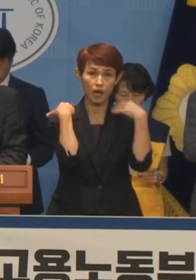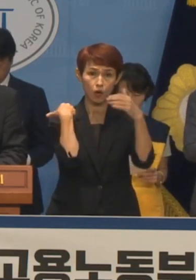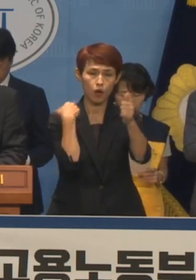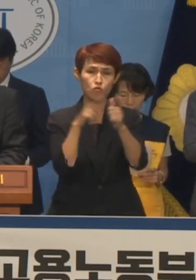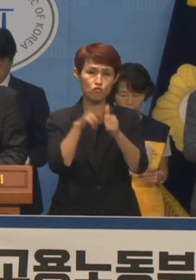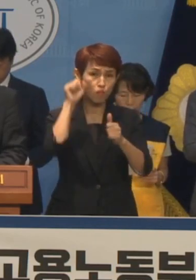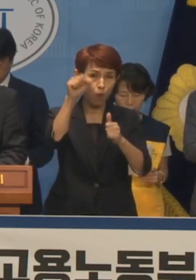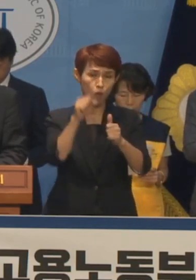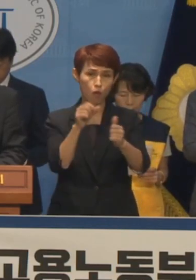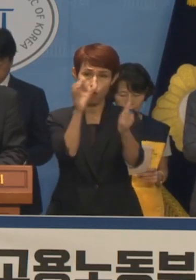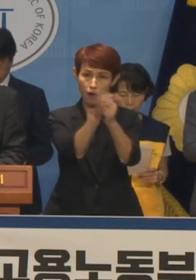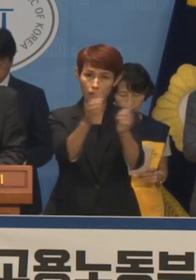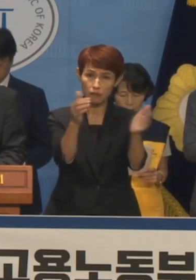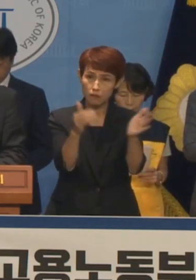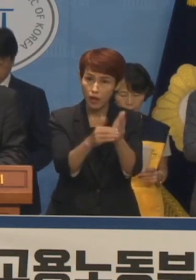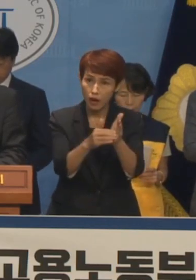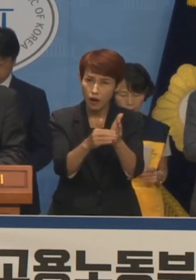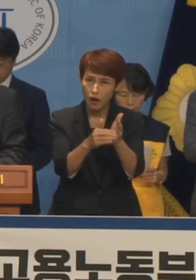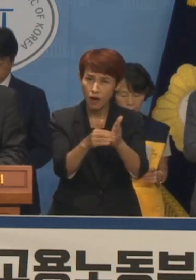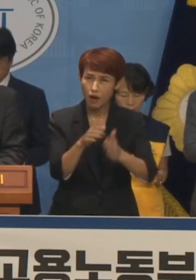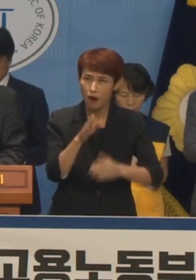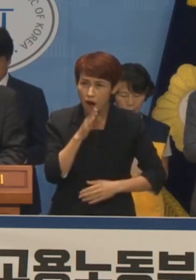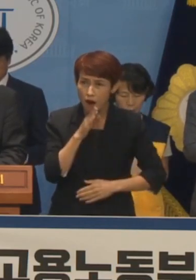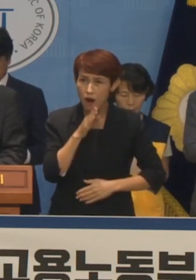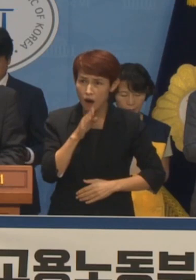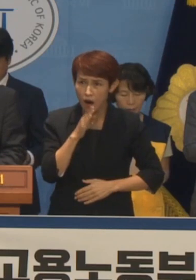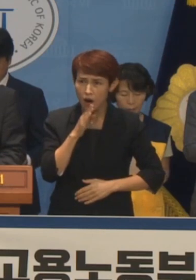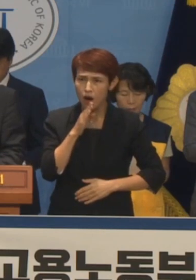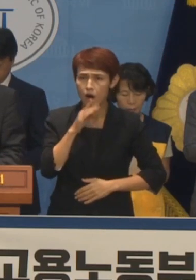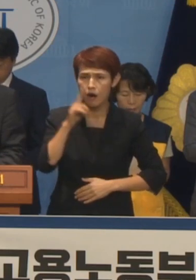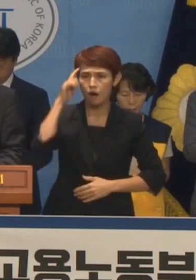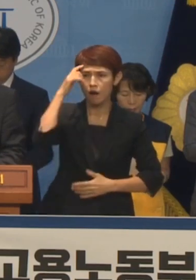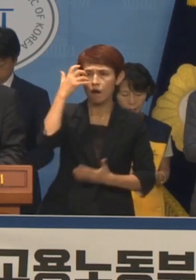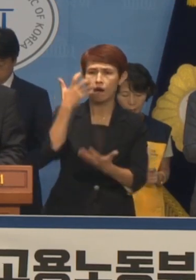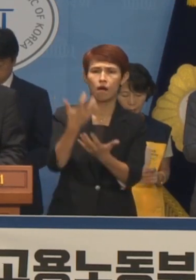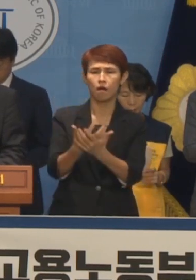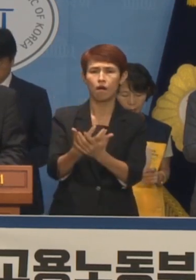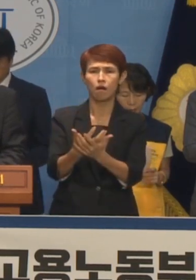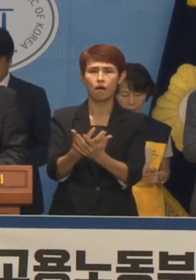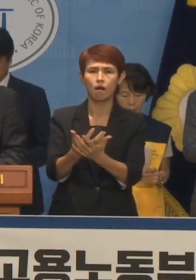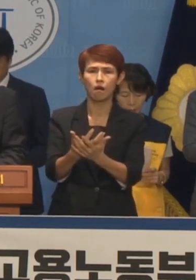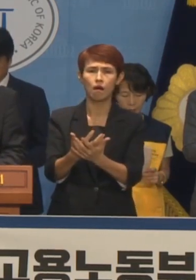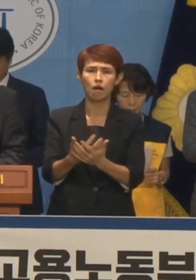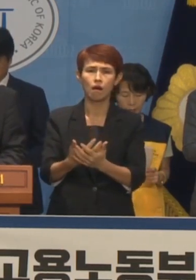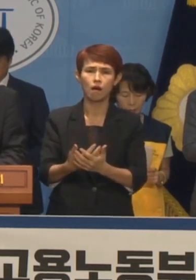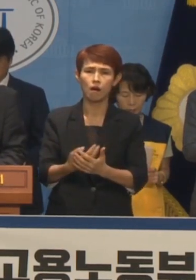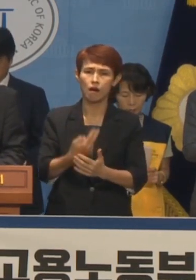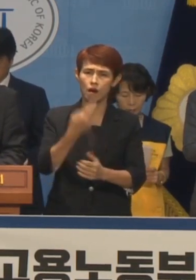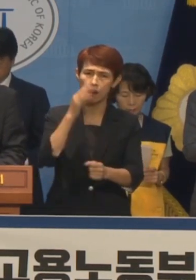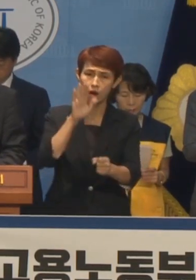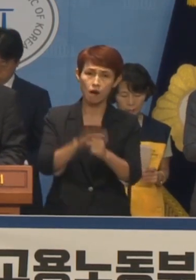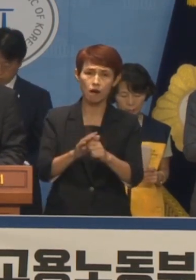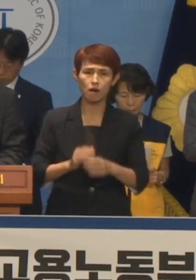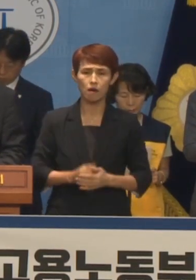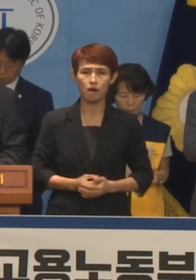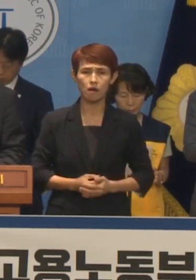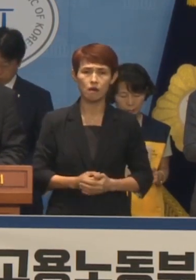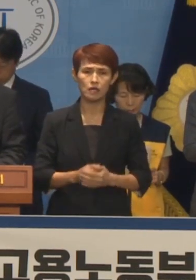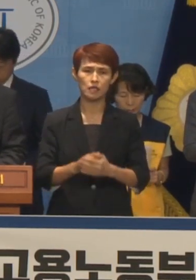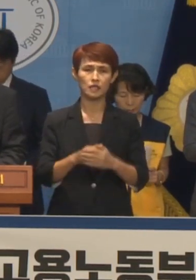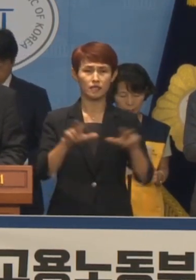지명했다는 소식을 우리는 믿을 수 없었다. 어떻게 이럴 수가 있는가? 그동안